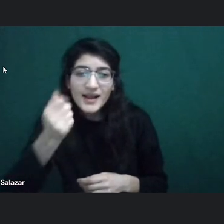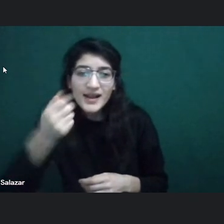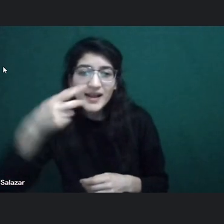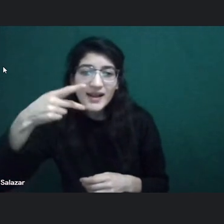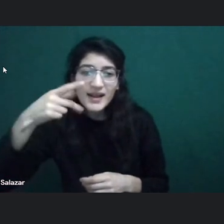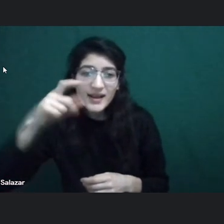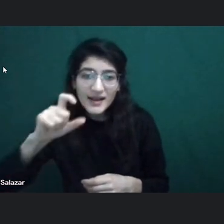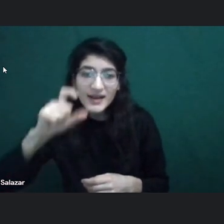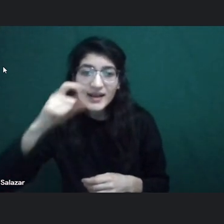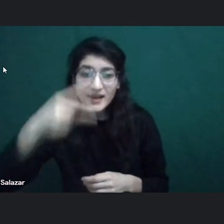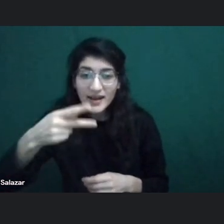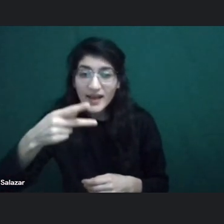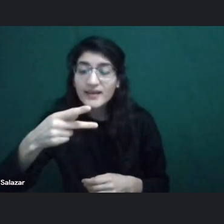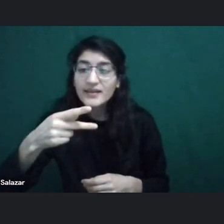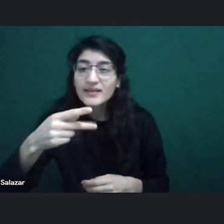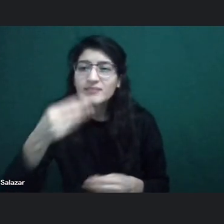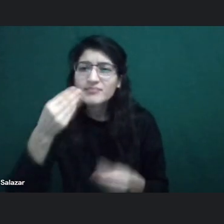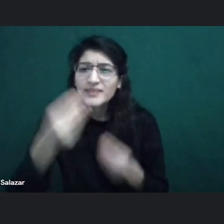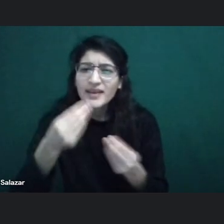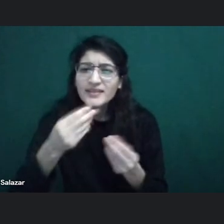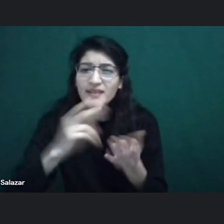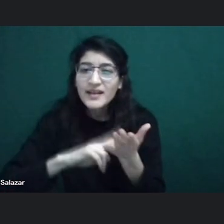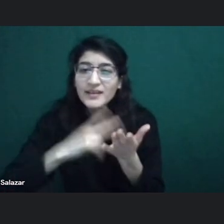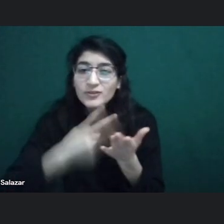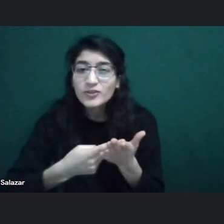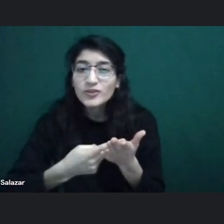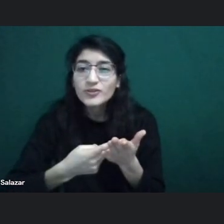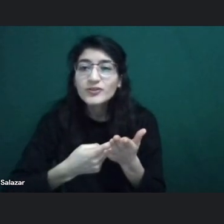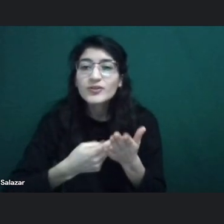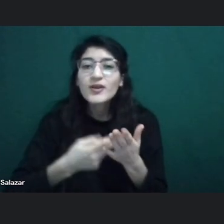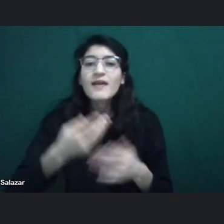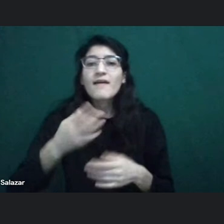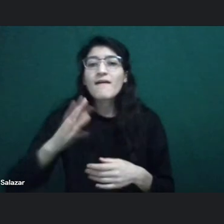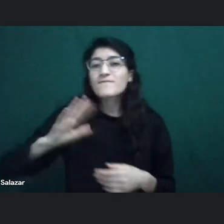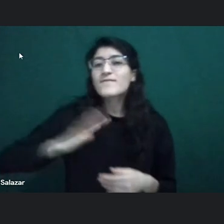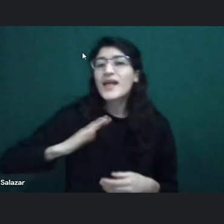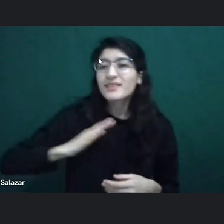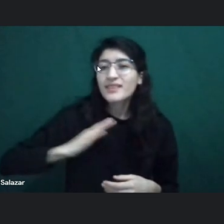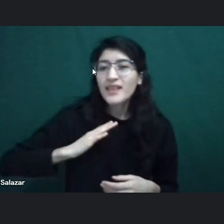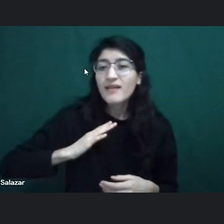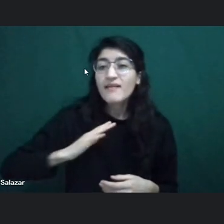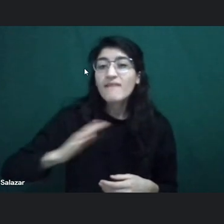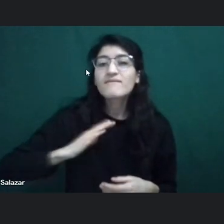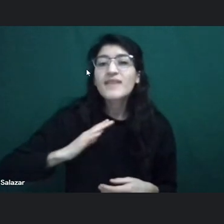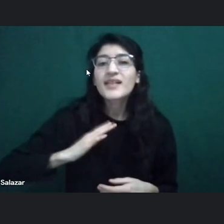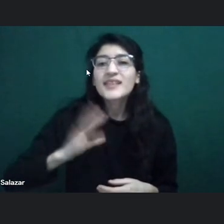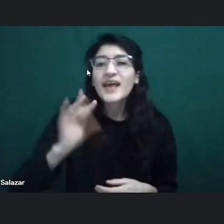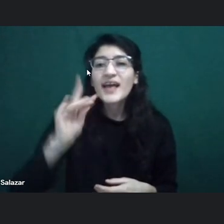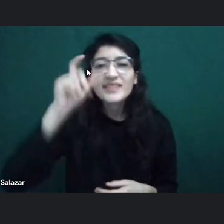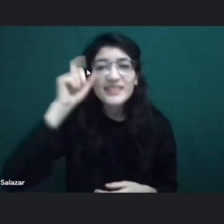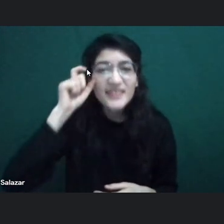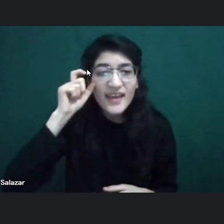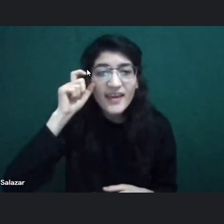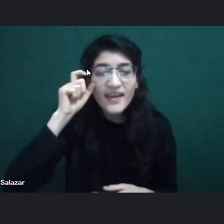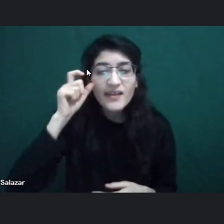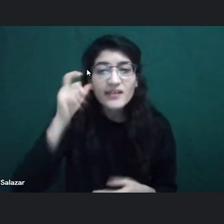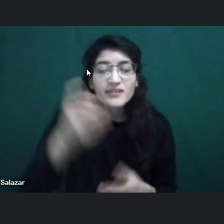La falta. Falta, una falta de, ¿y ahí qué sería? Training. De